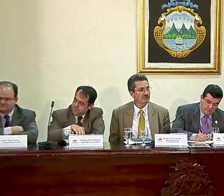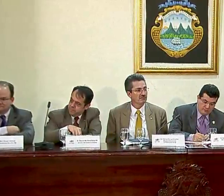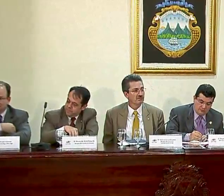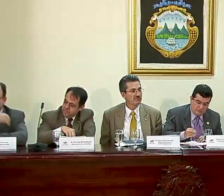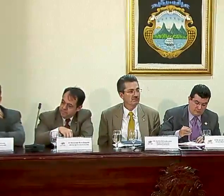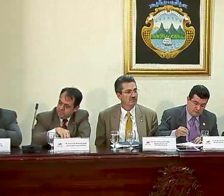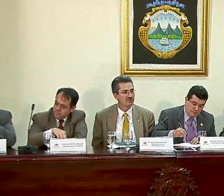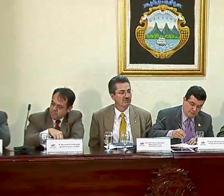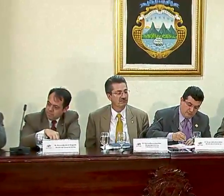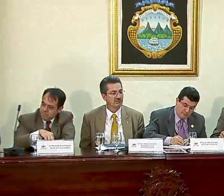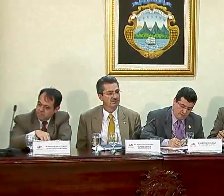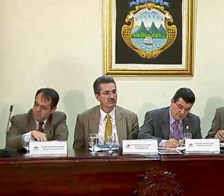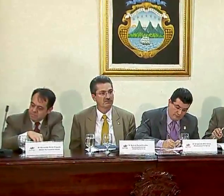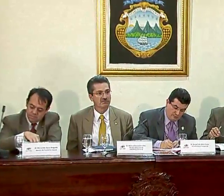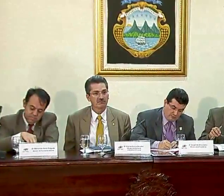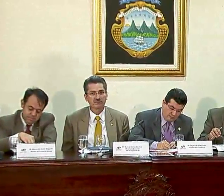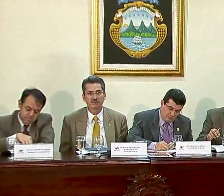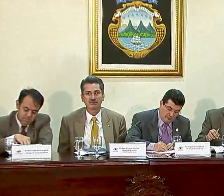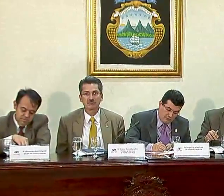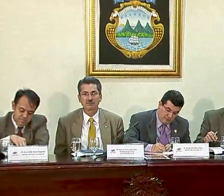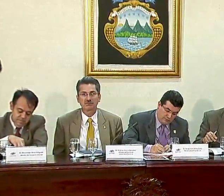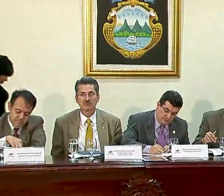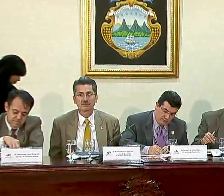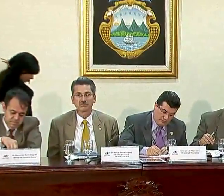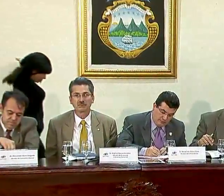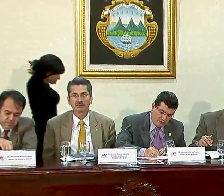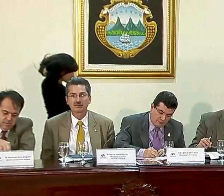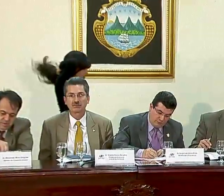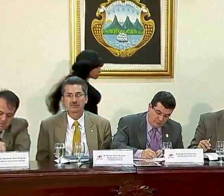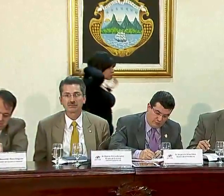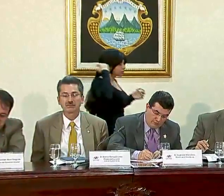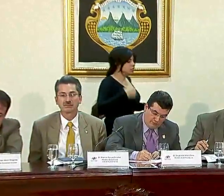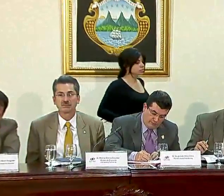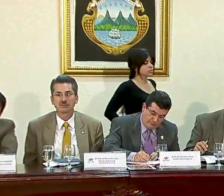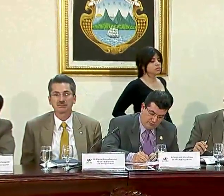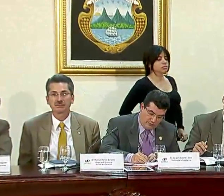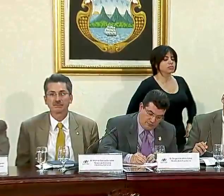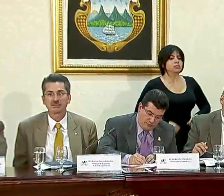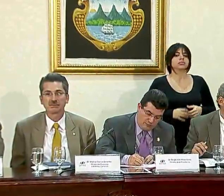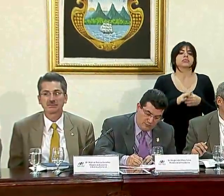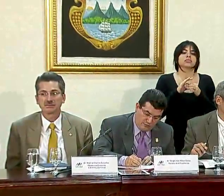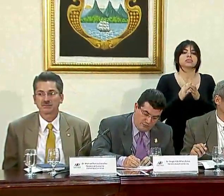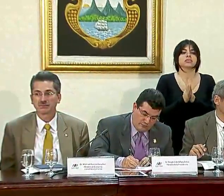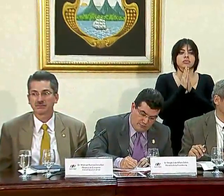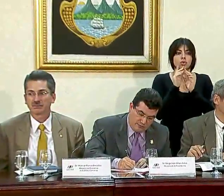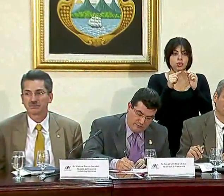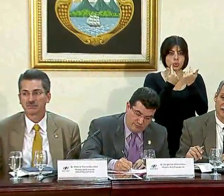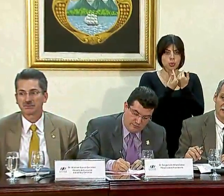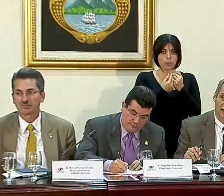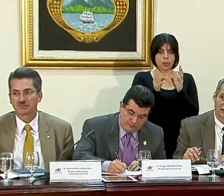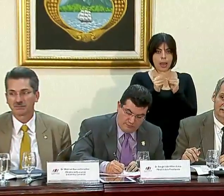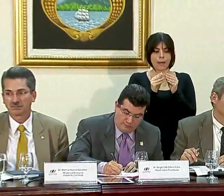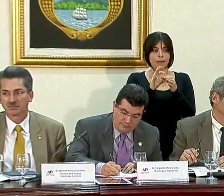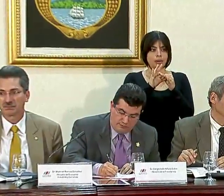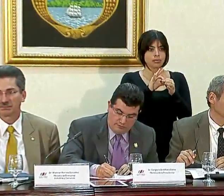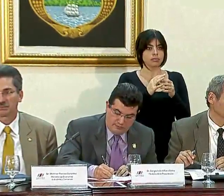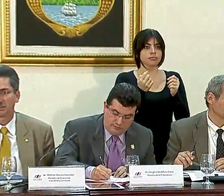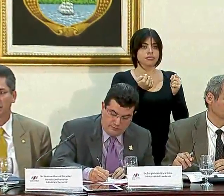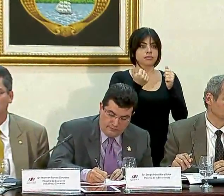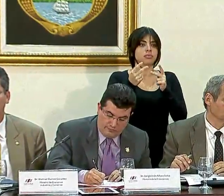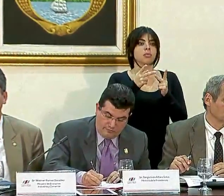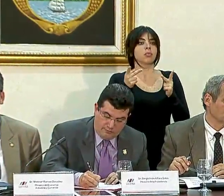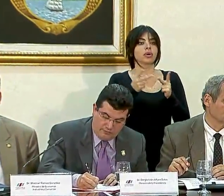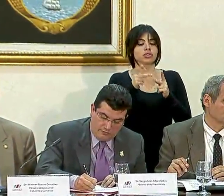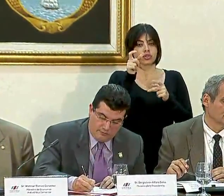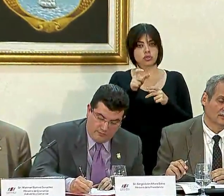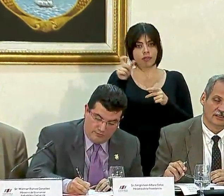Bien, en cuanto a la solicitud de este grupo de cámaras sobre la destitución de